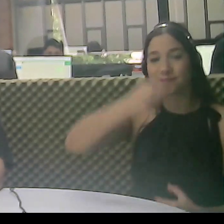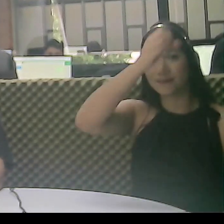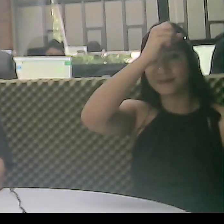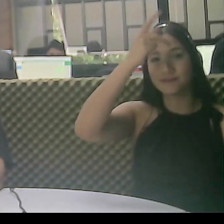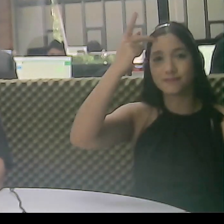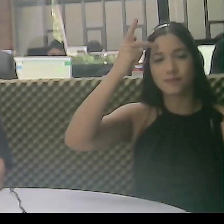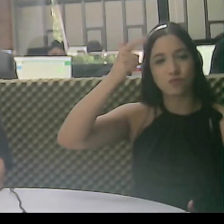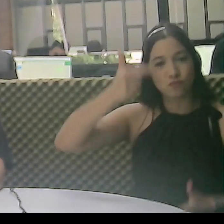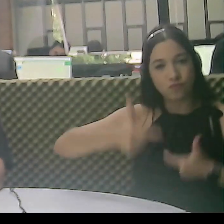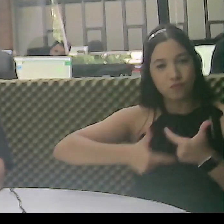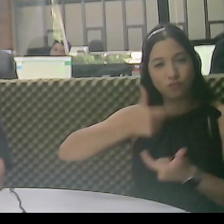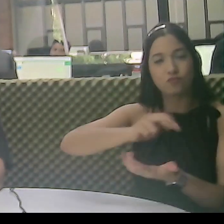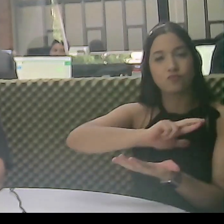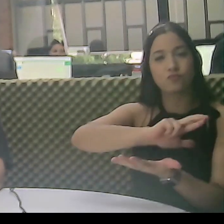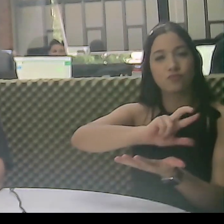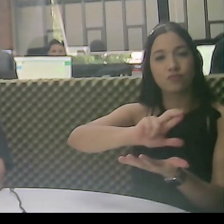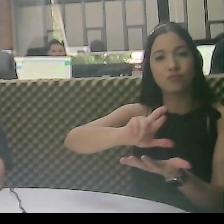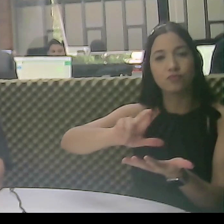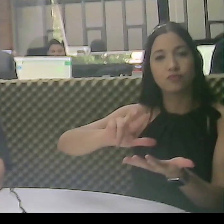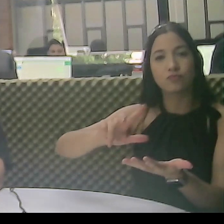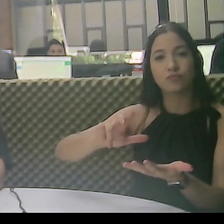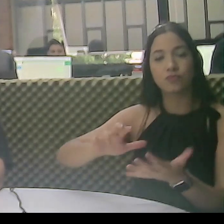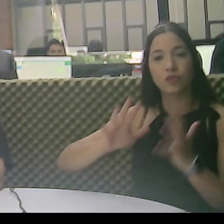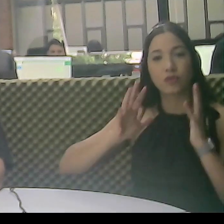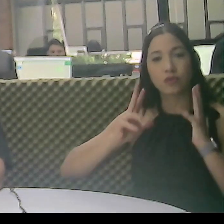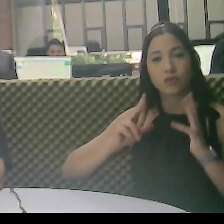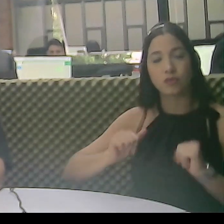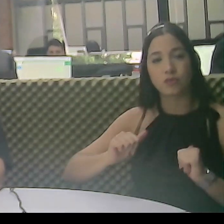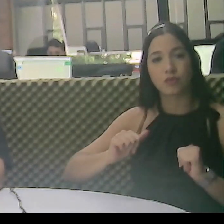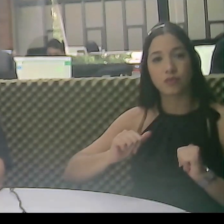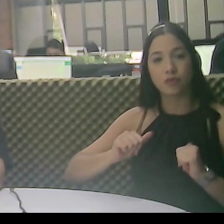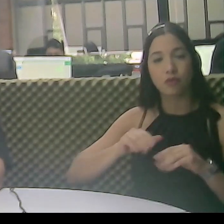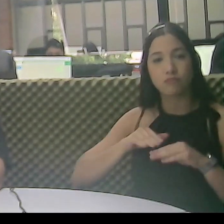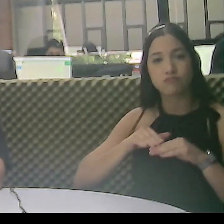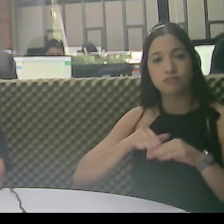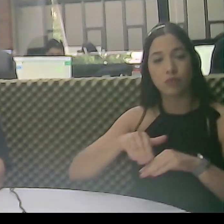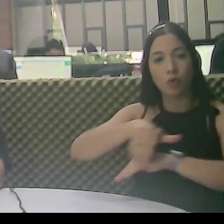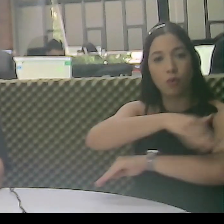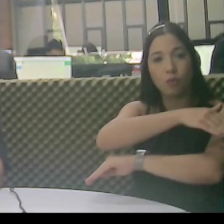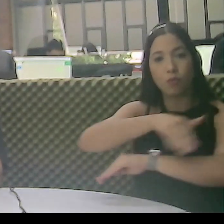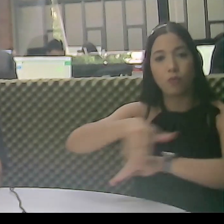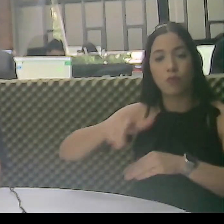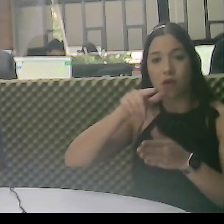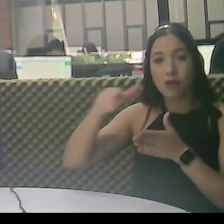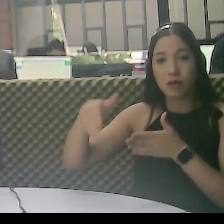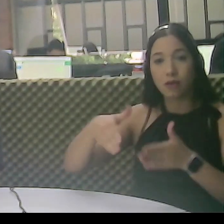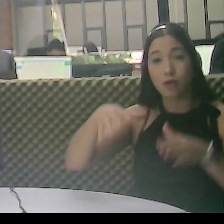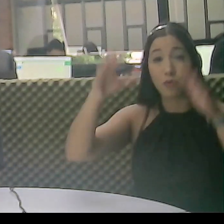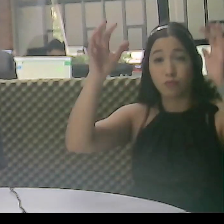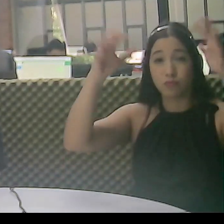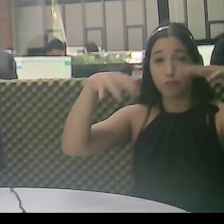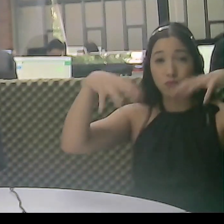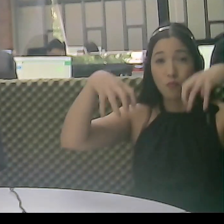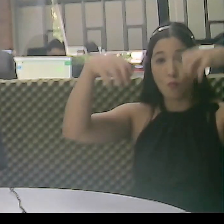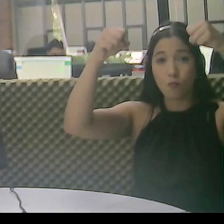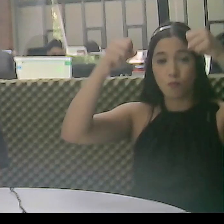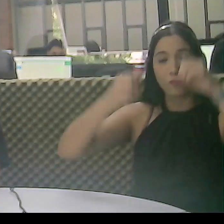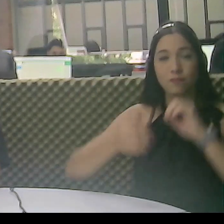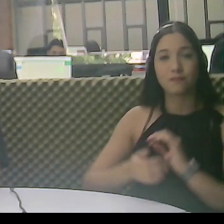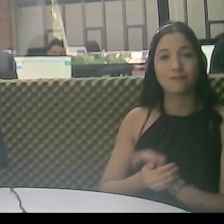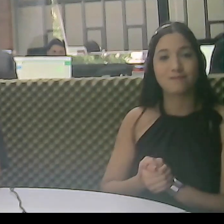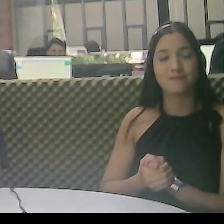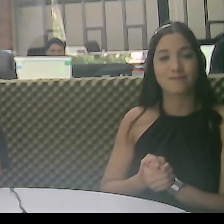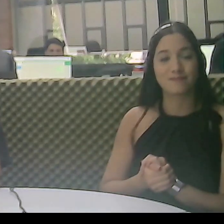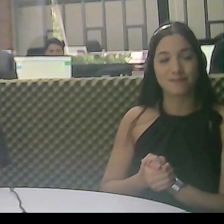Prefeitura trabalha em diversas frentes para limpeza e desobstrução de vias e córregos pós-temporal.